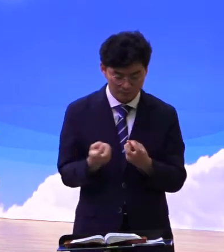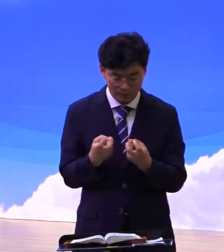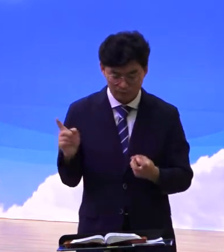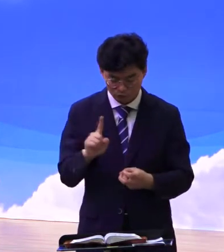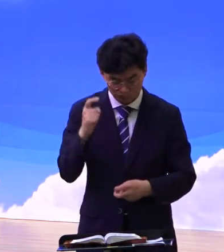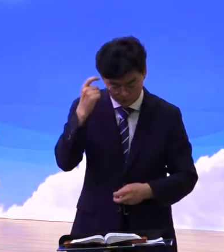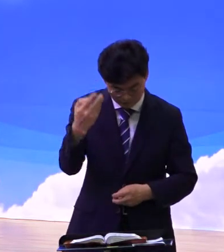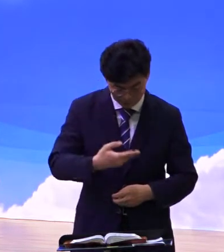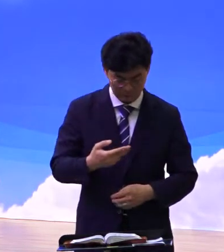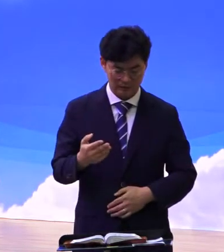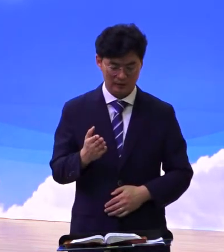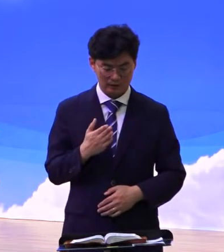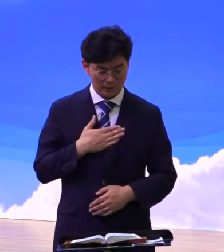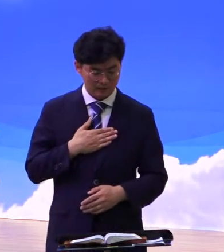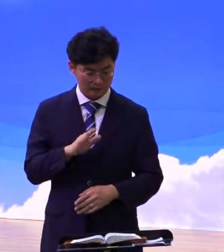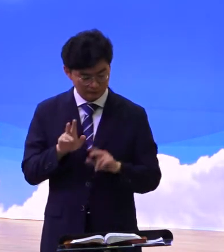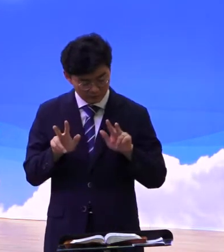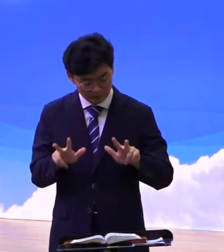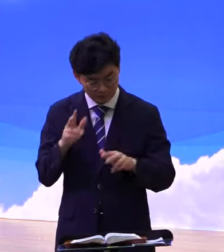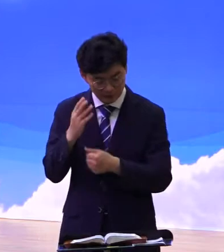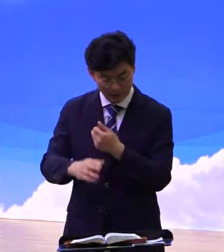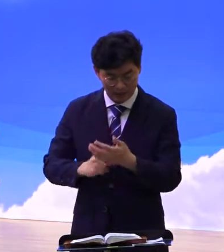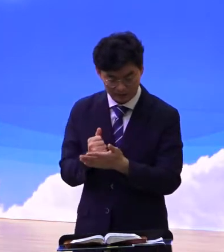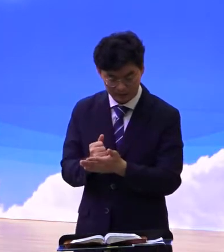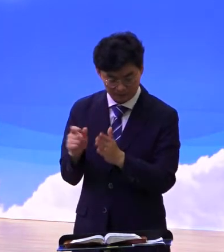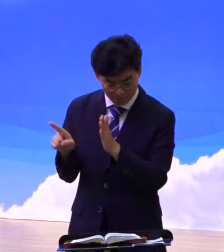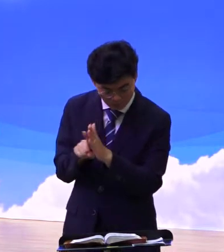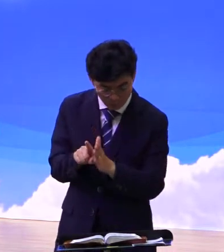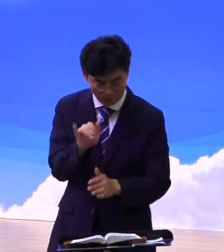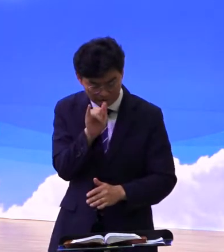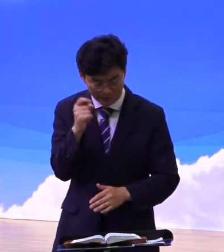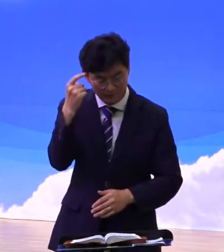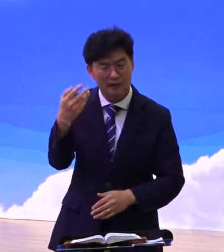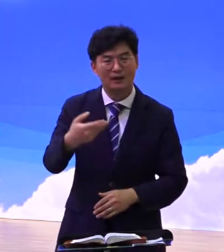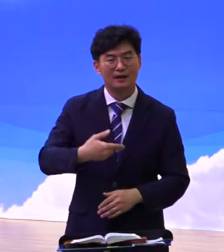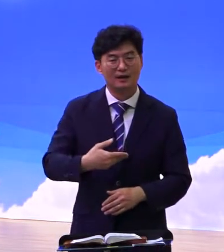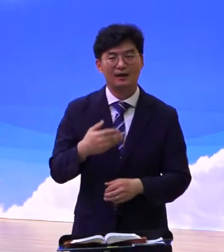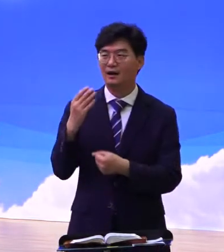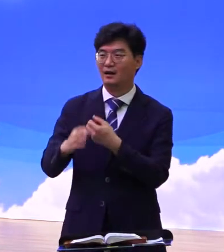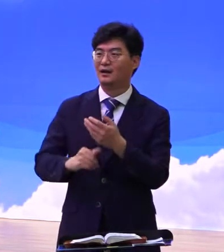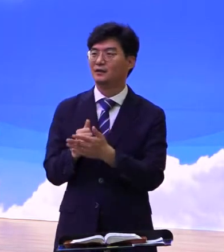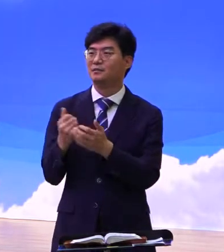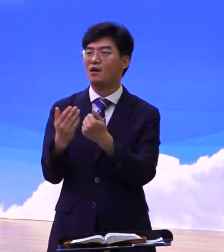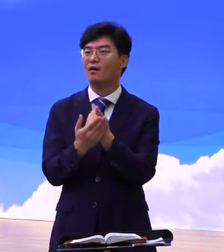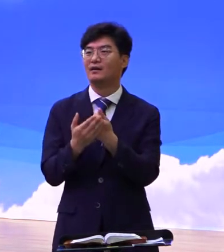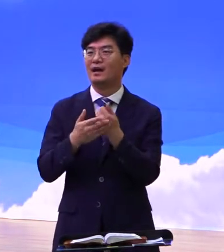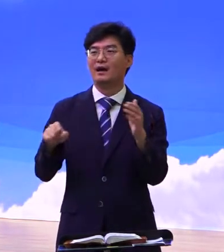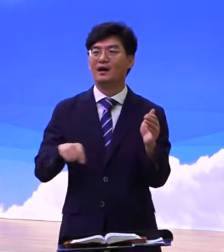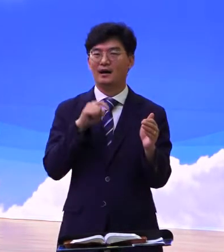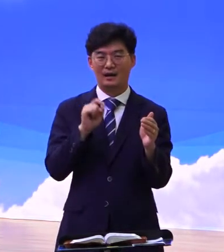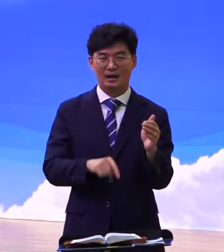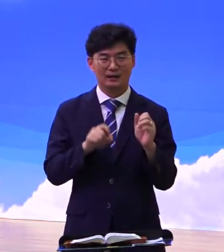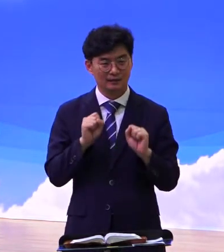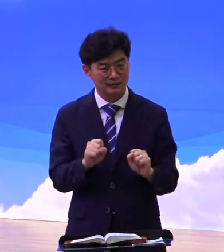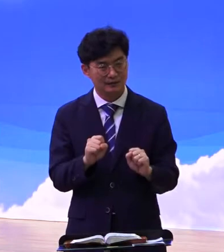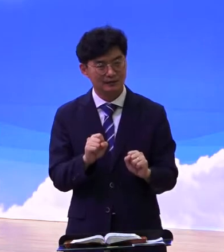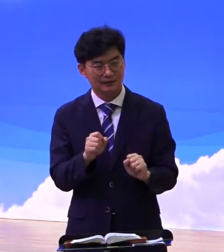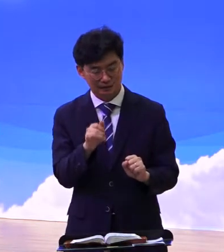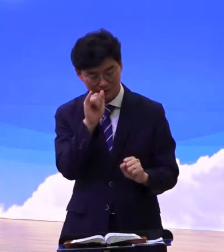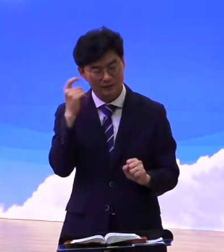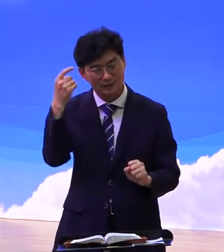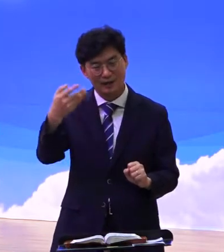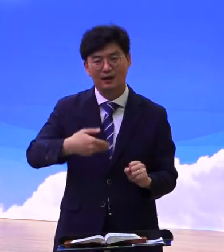하나님의 진리를 붙잡고 있는가? 나는 진리이신 하나님의 편에 있는가? 나는 내 삶에서